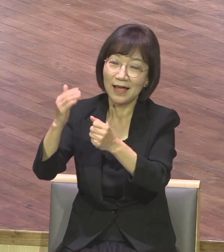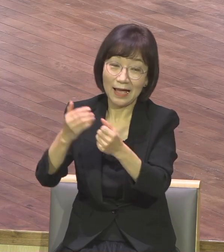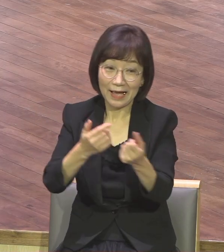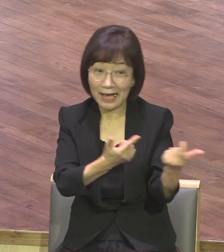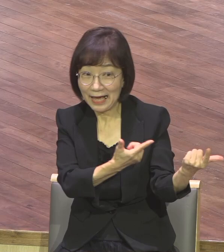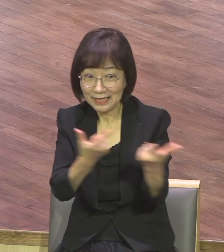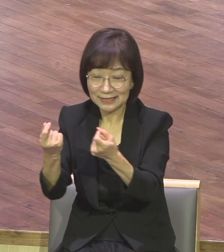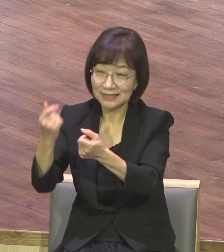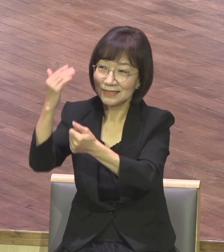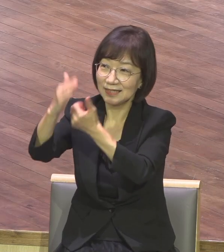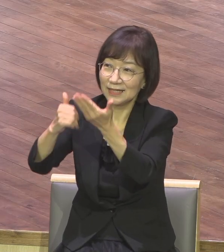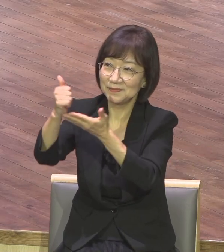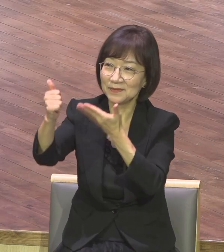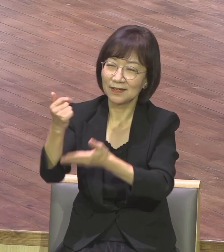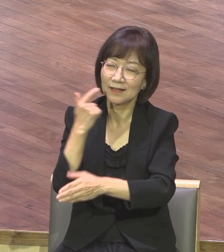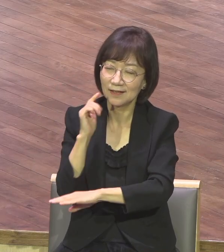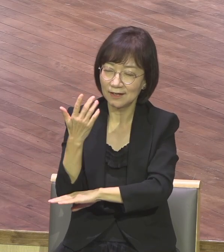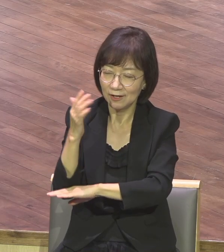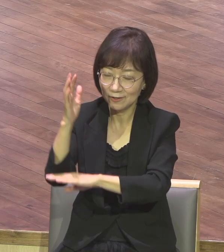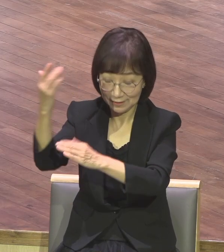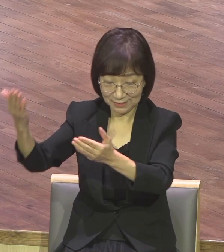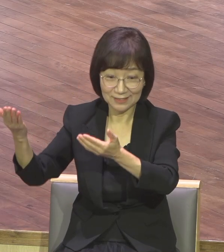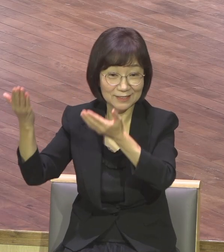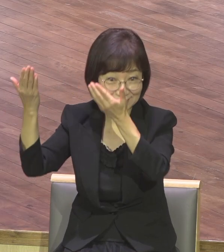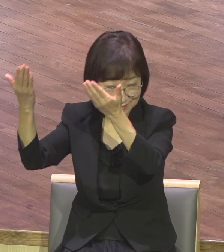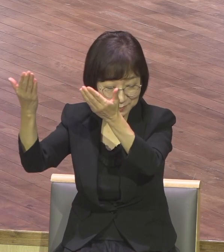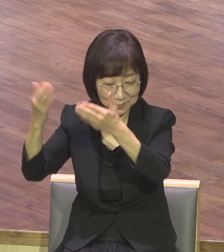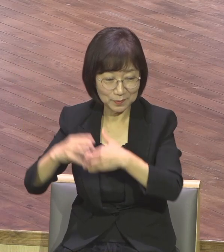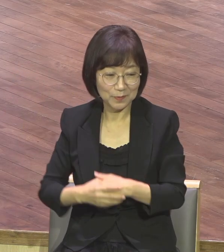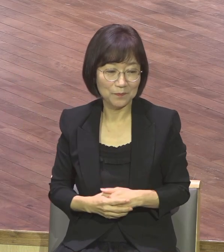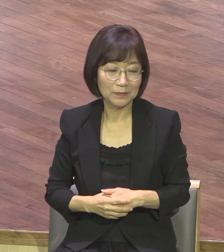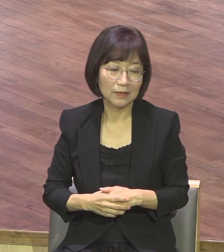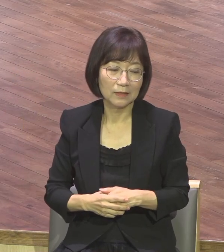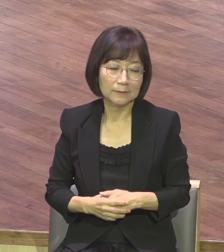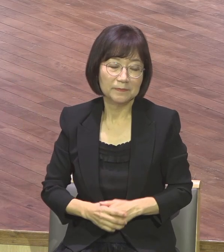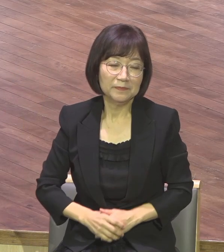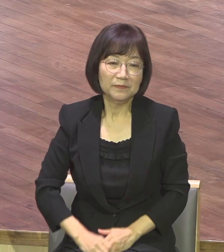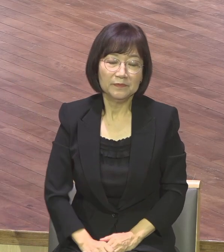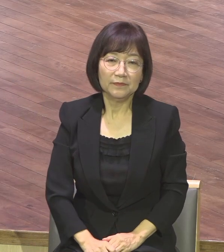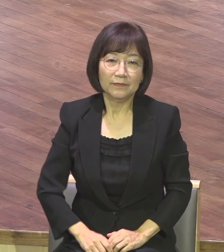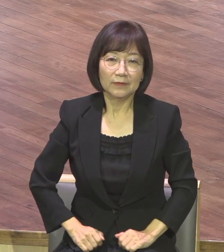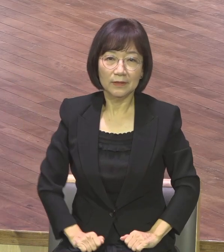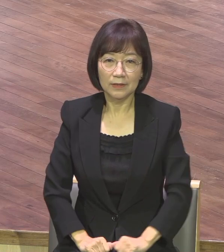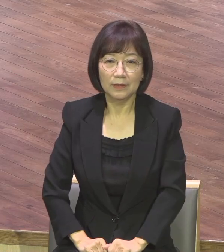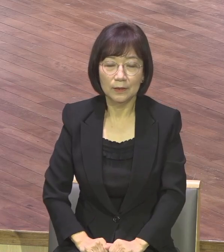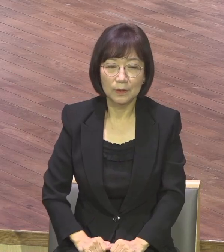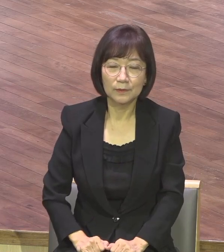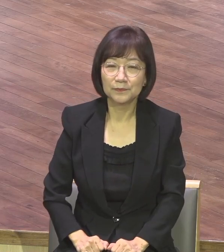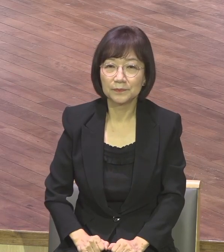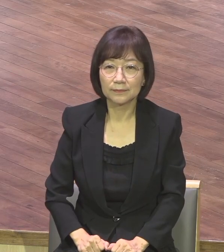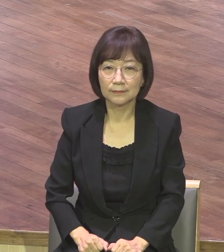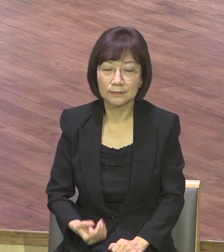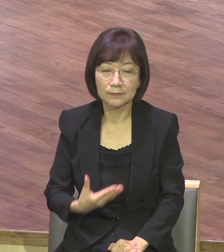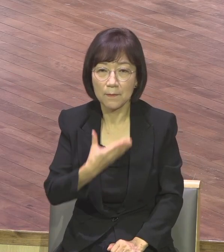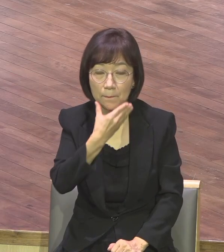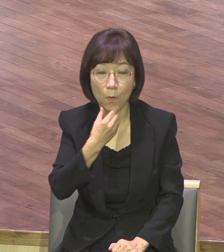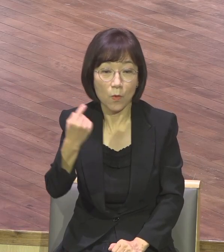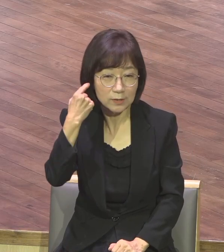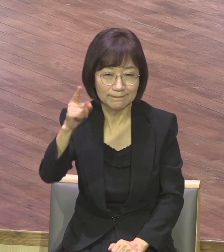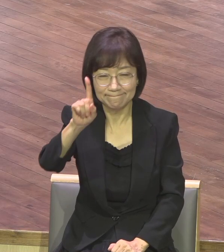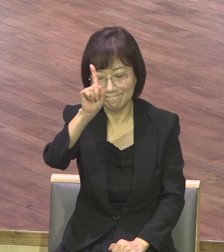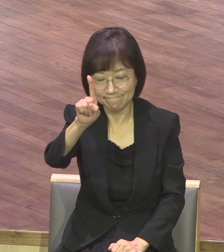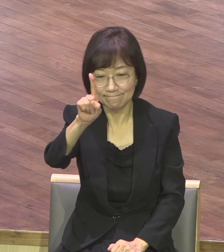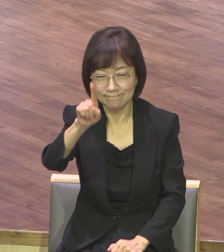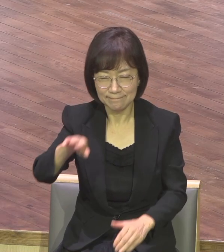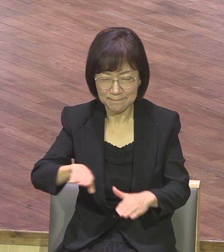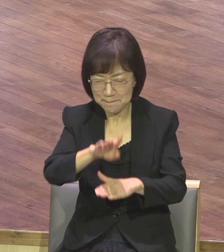돌리고 유일한 복음 유일한 교회 유일한 그런 응답이라는 제목으로 우리 왕순 목사님